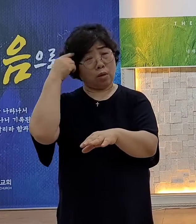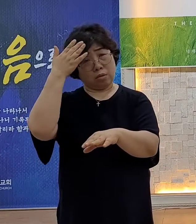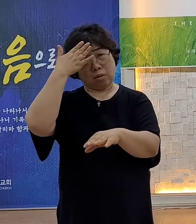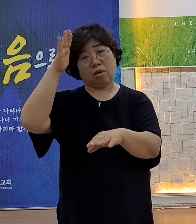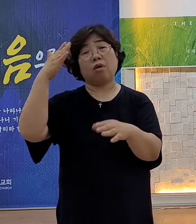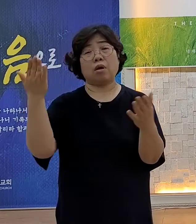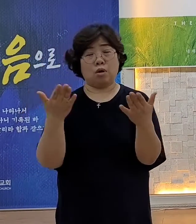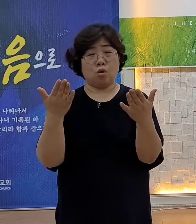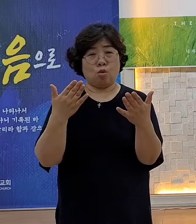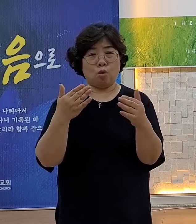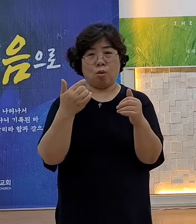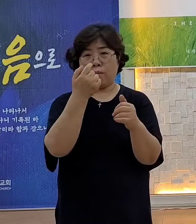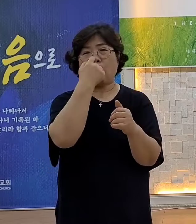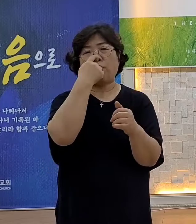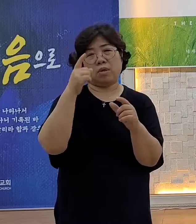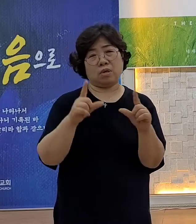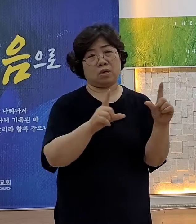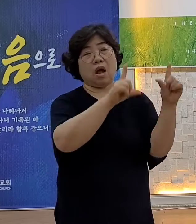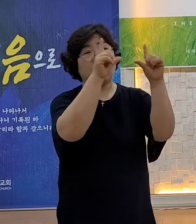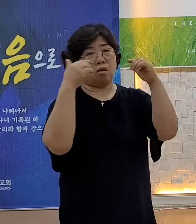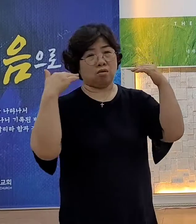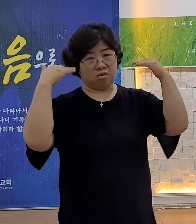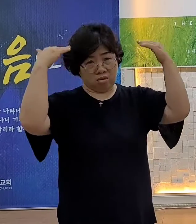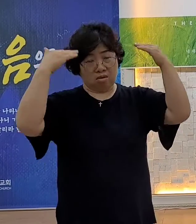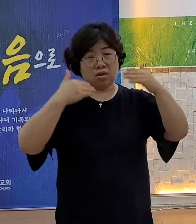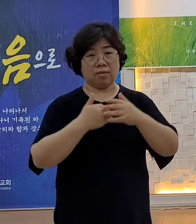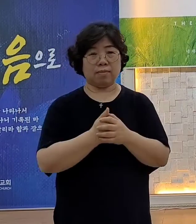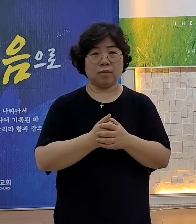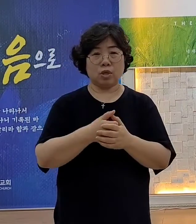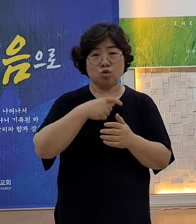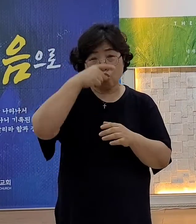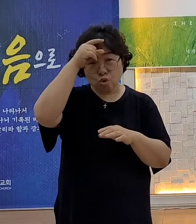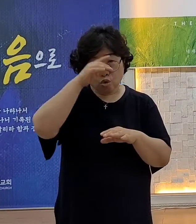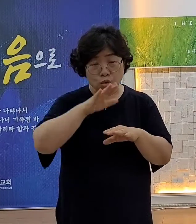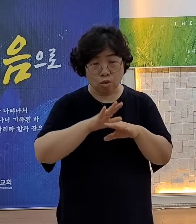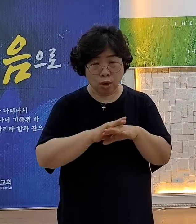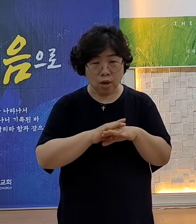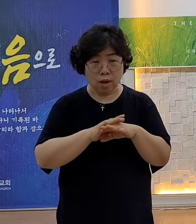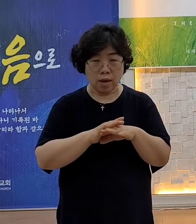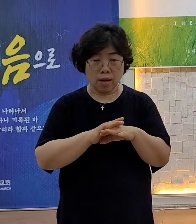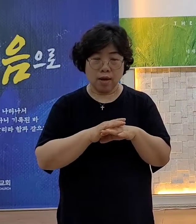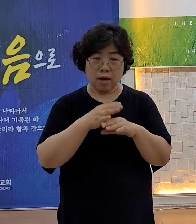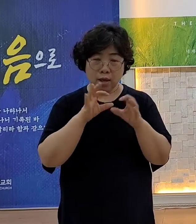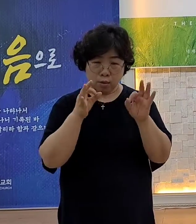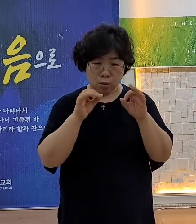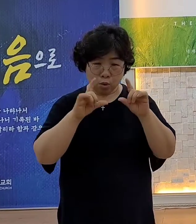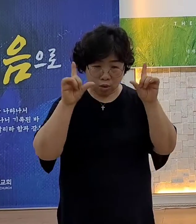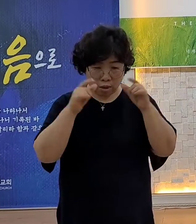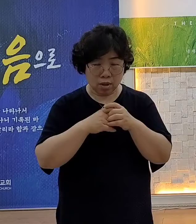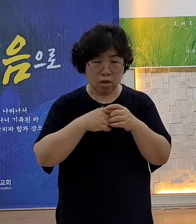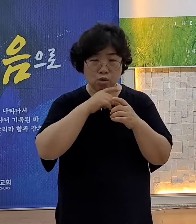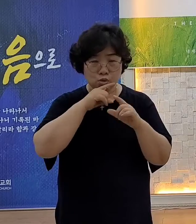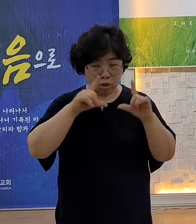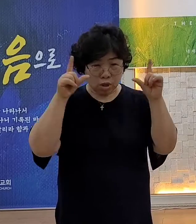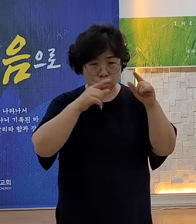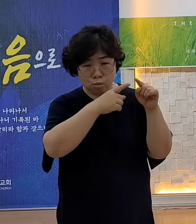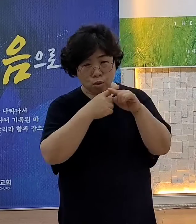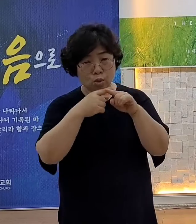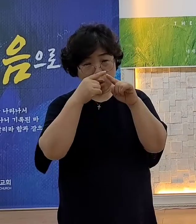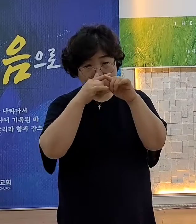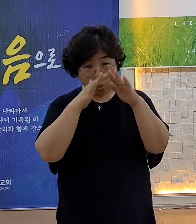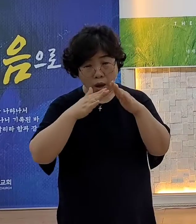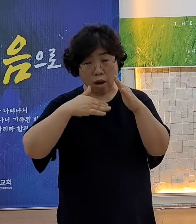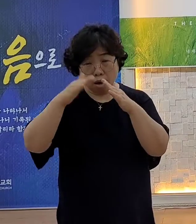주일은 하나님의 거 수요일도 예배 보러 가느냐 이게 다 이 마음 가운데